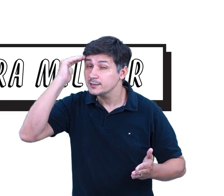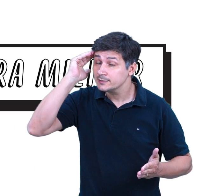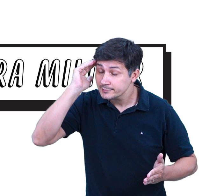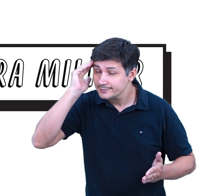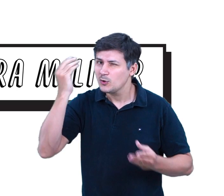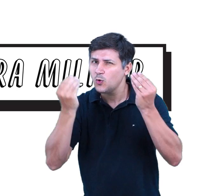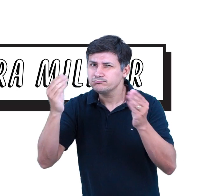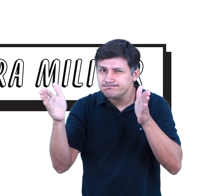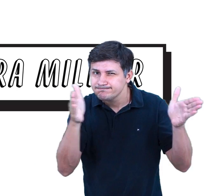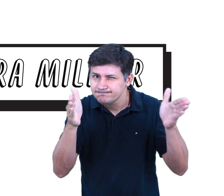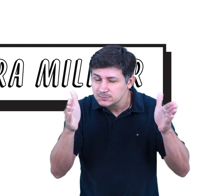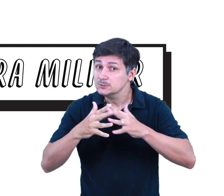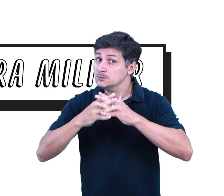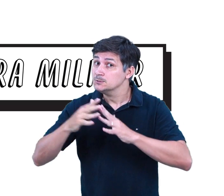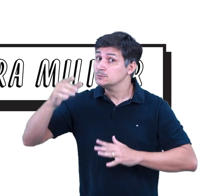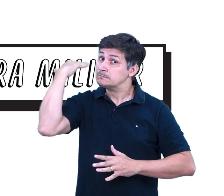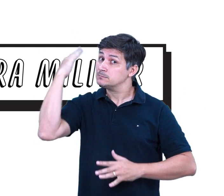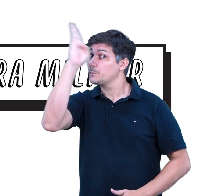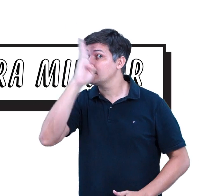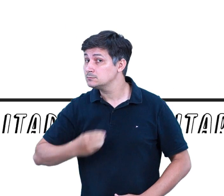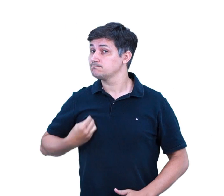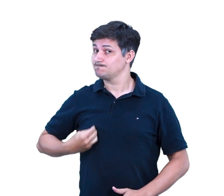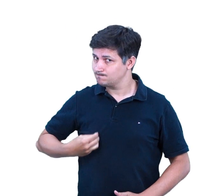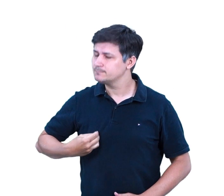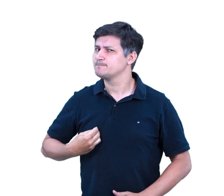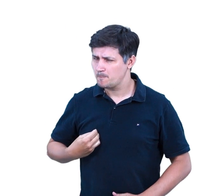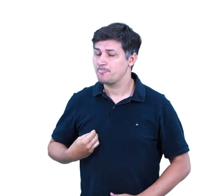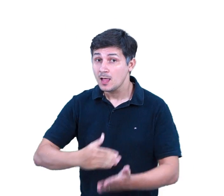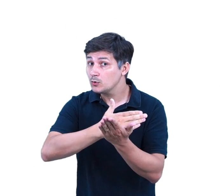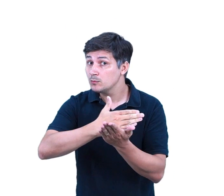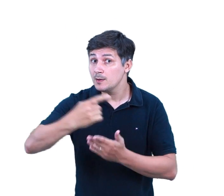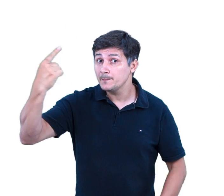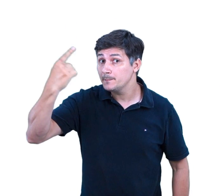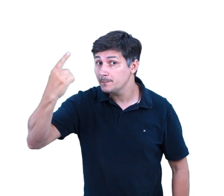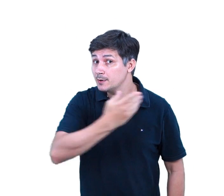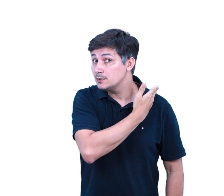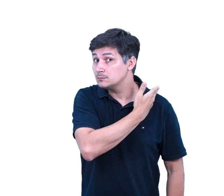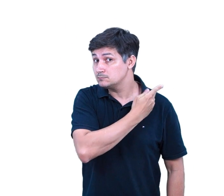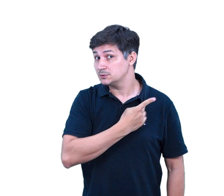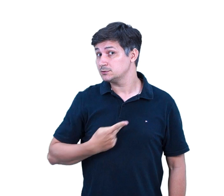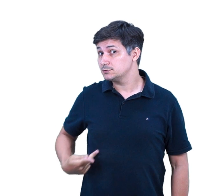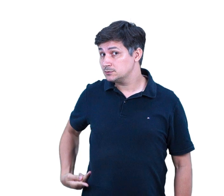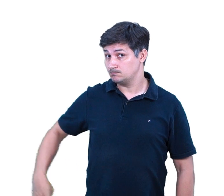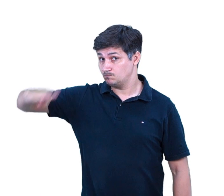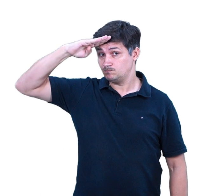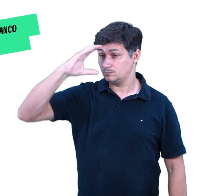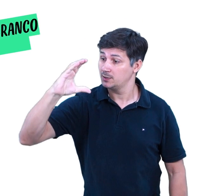período complicadíssimo que o Brasil viveu? Para começar, o primeiro presidente militar dessa fase vai ser o